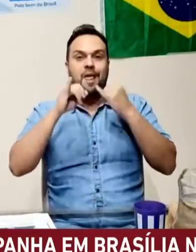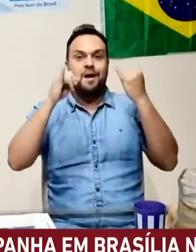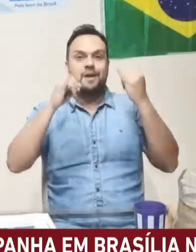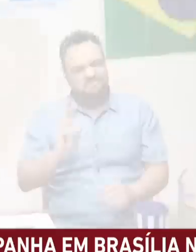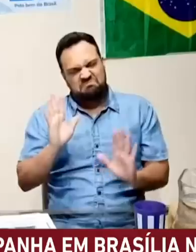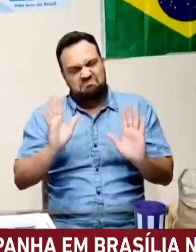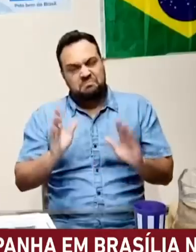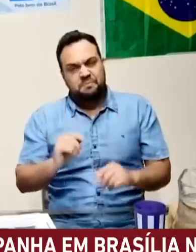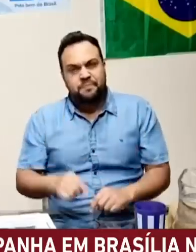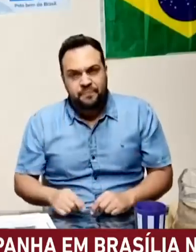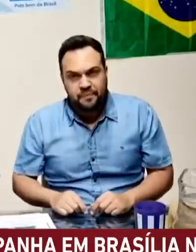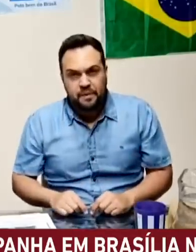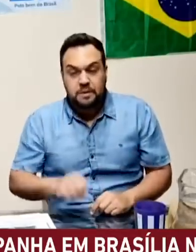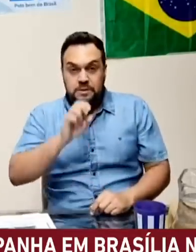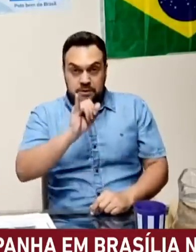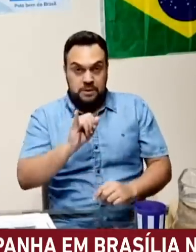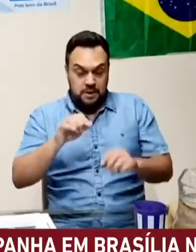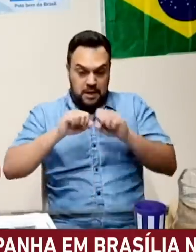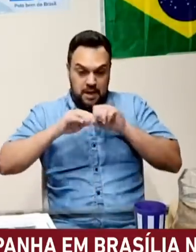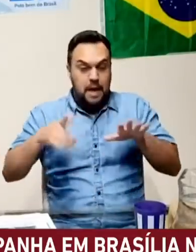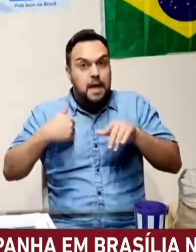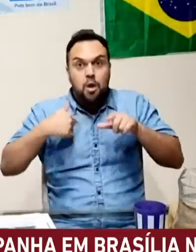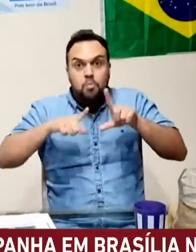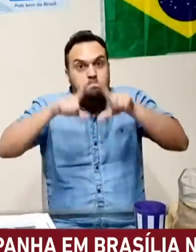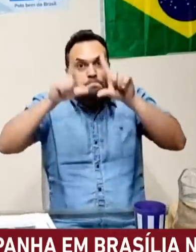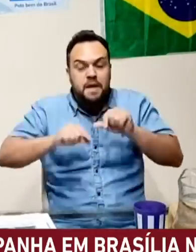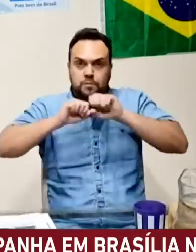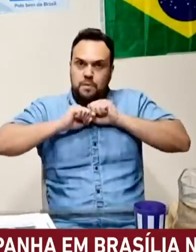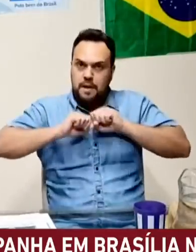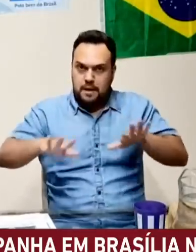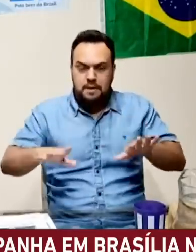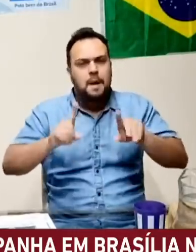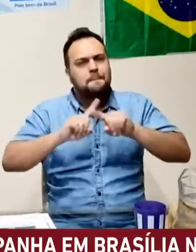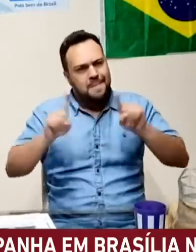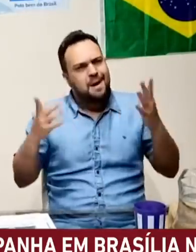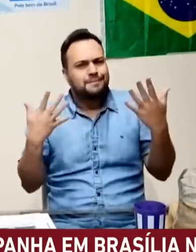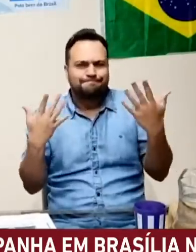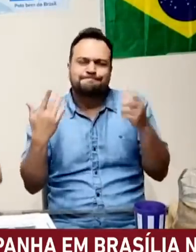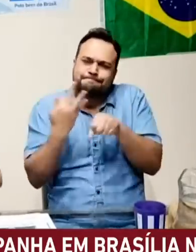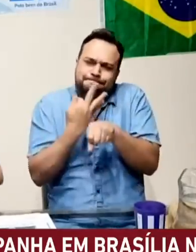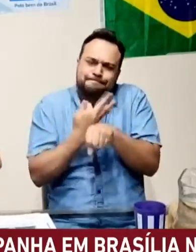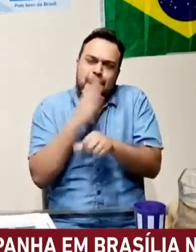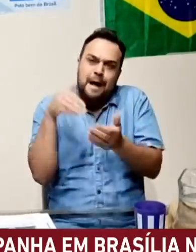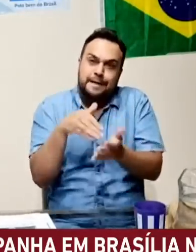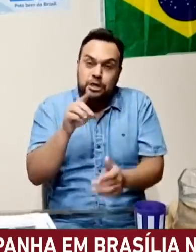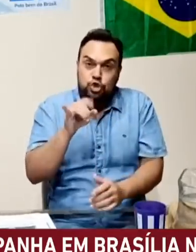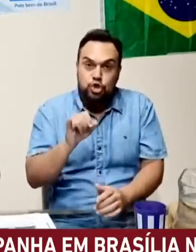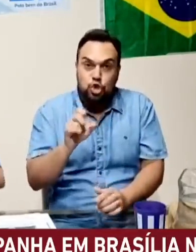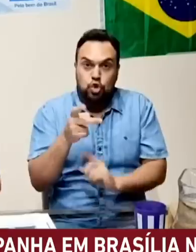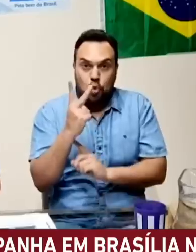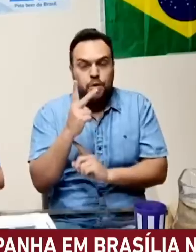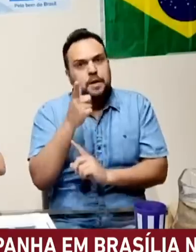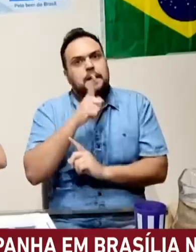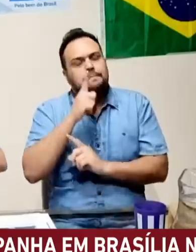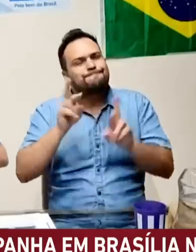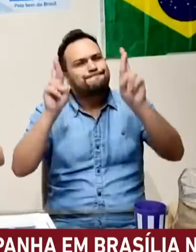nega esse negócio aí. Foi falar em gasto, eu que sou menos gasto. Mas, pessoal, vamos aguentar até o dia 2 de outubro, se Deus quiser, a gente ganha no primeiro